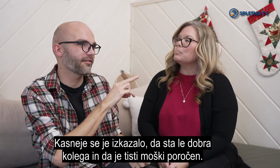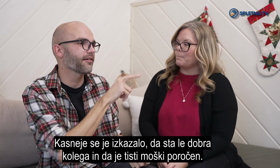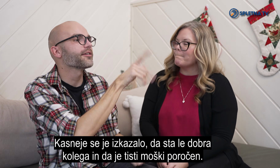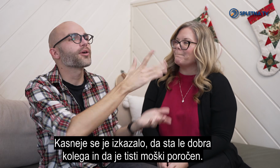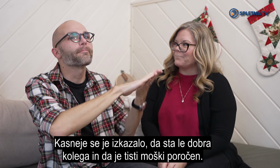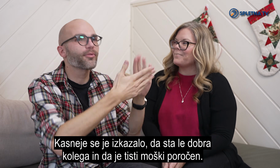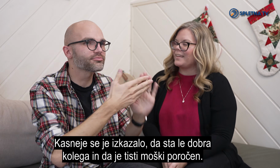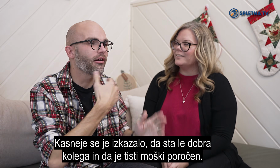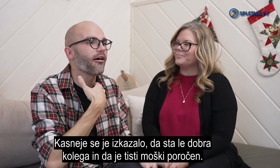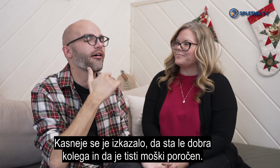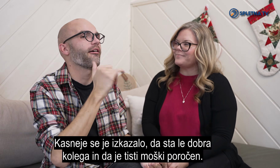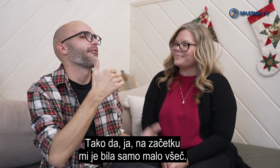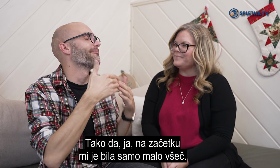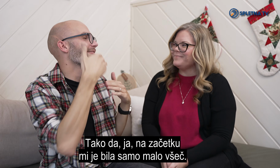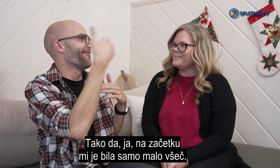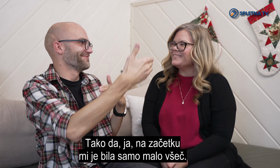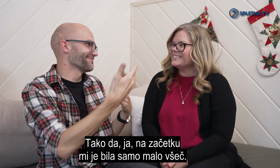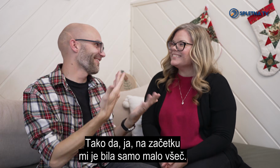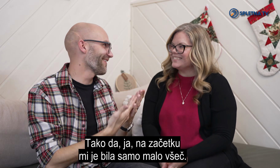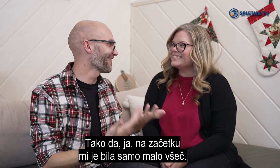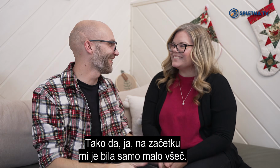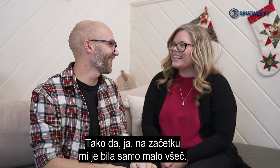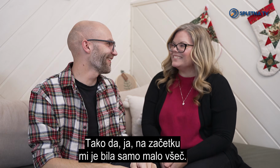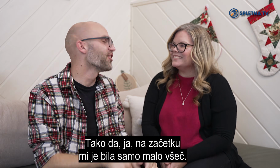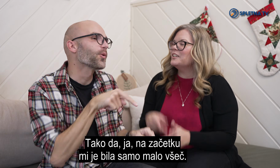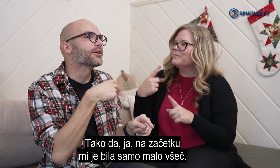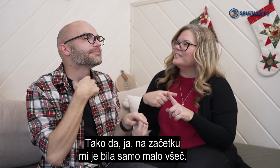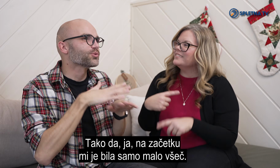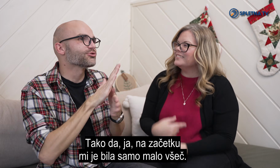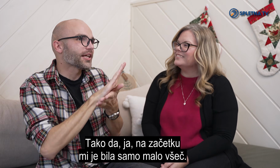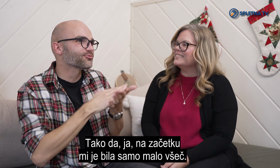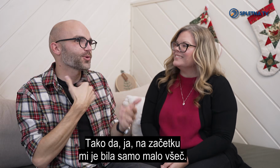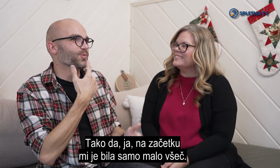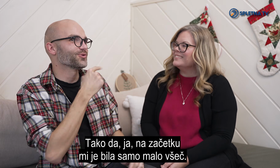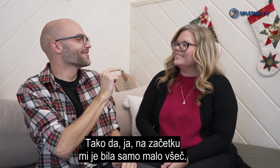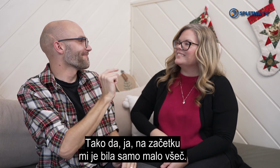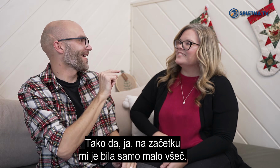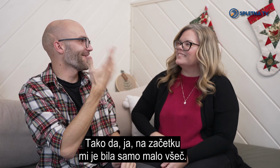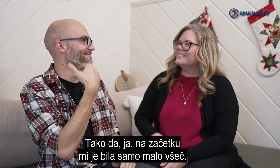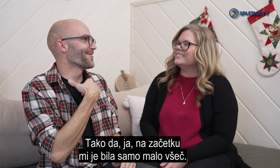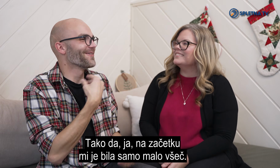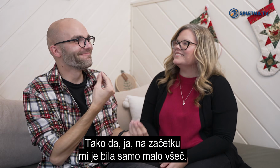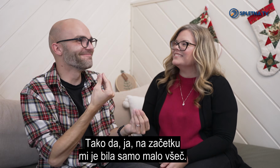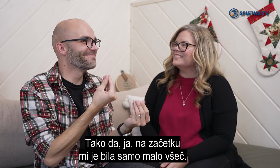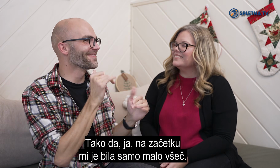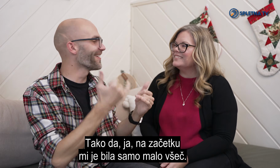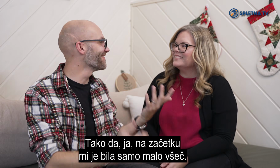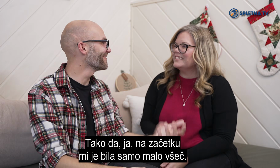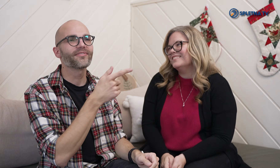klepetala z njim. Zato sem bil prepričan, da nekaj imata. Kasneje se je izkazalo, da sta le dobra kolega in da je tisti moški